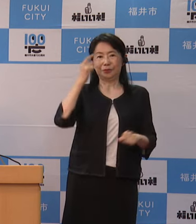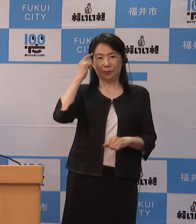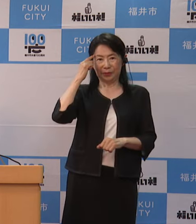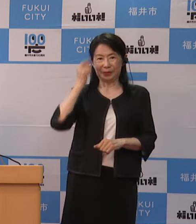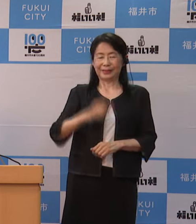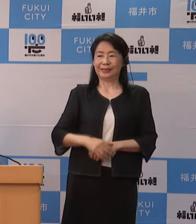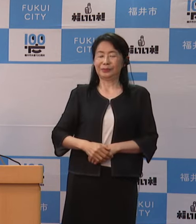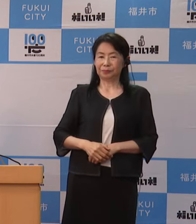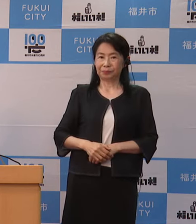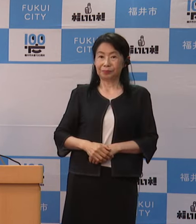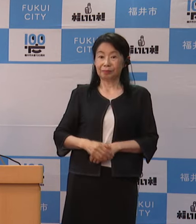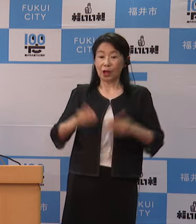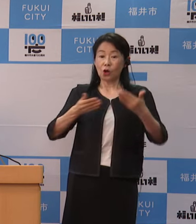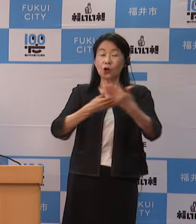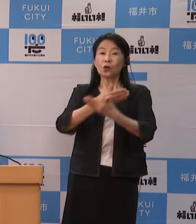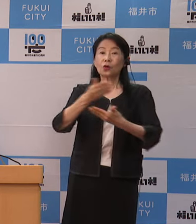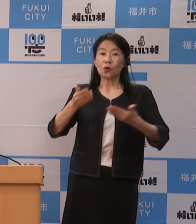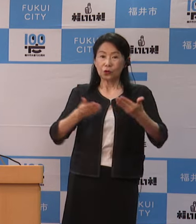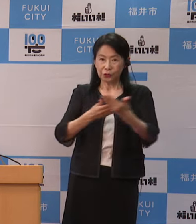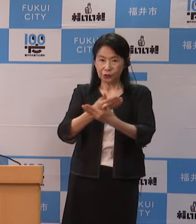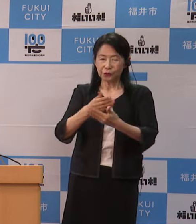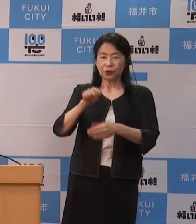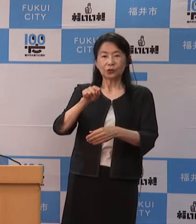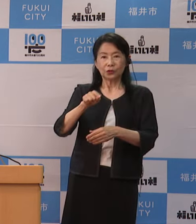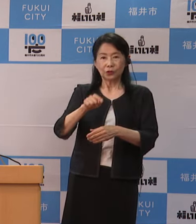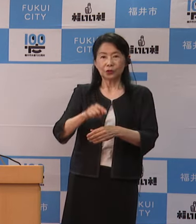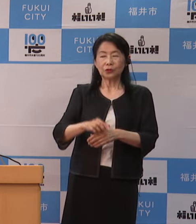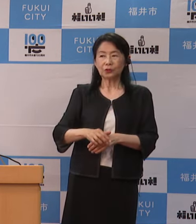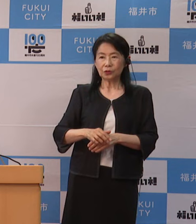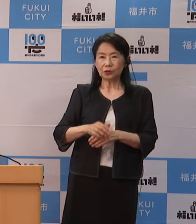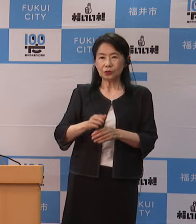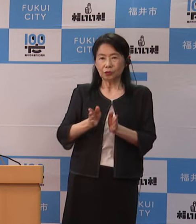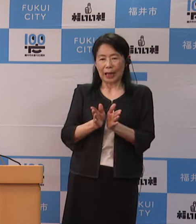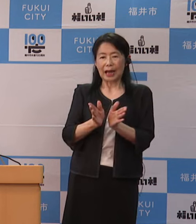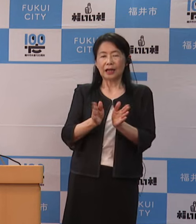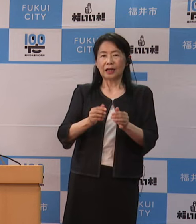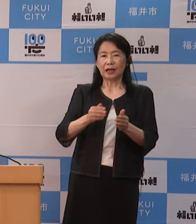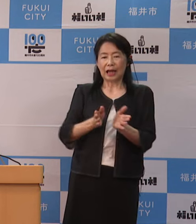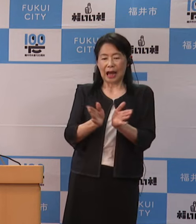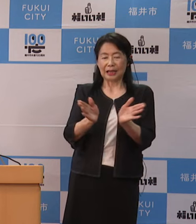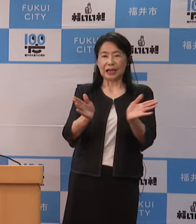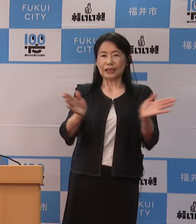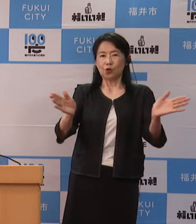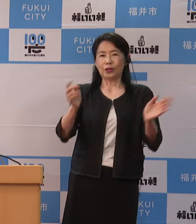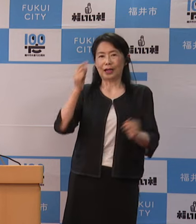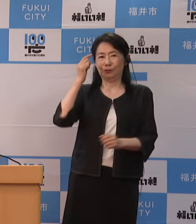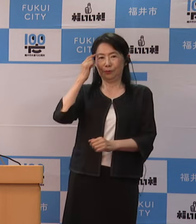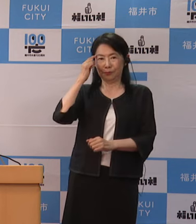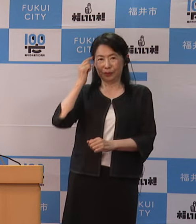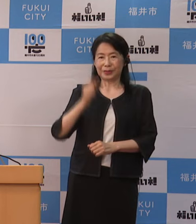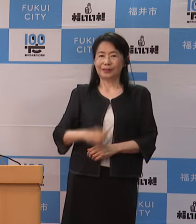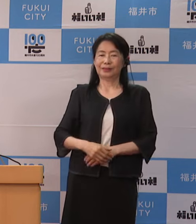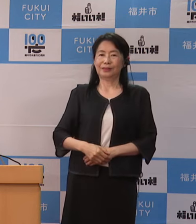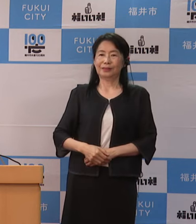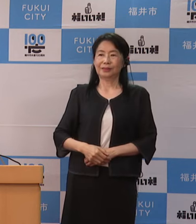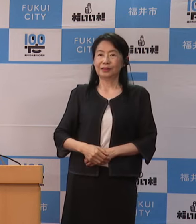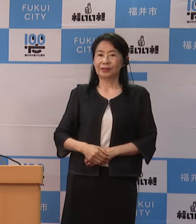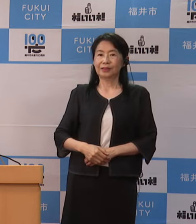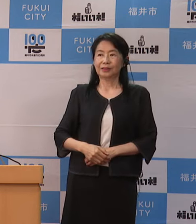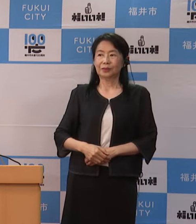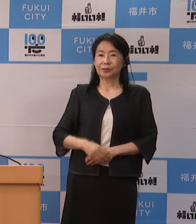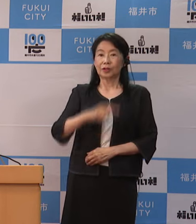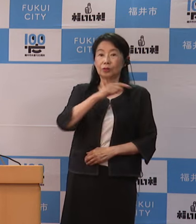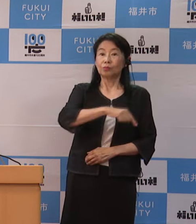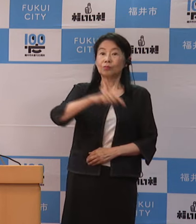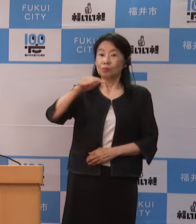ので、交流の余地っていうか、そのあれはすごく広いと思います。違うだけ